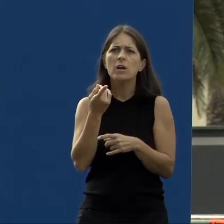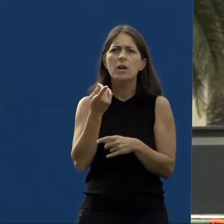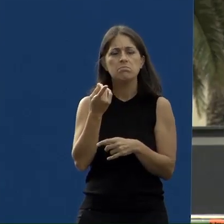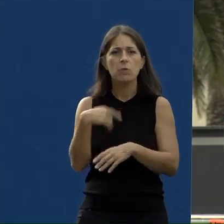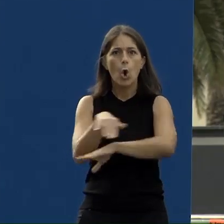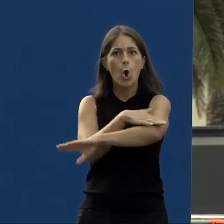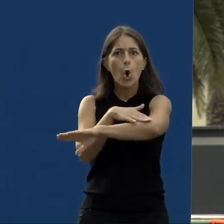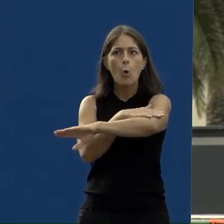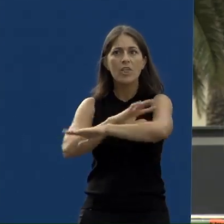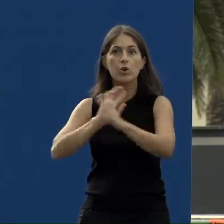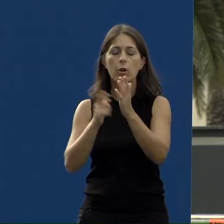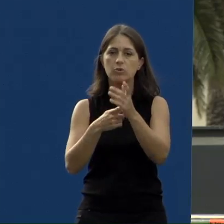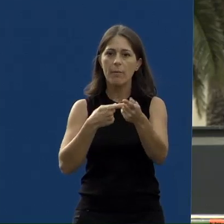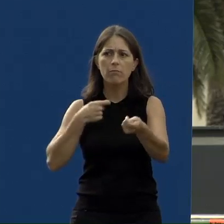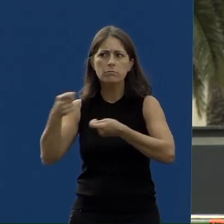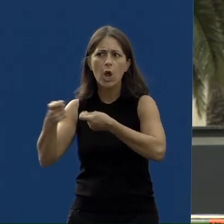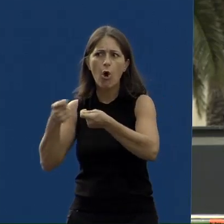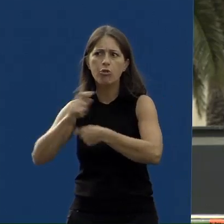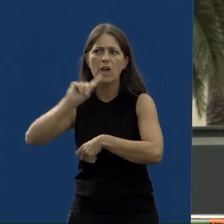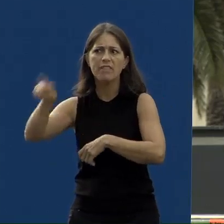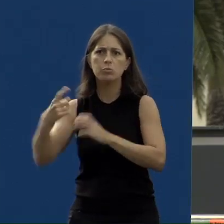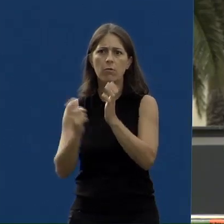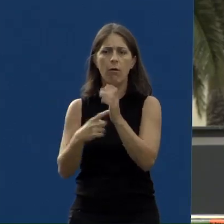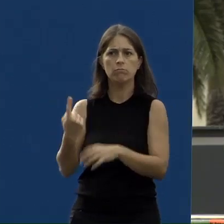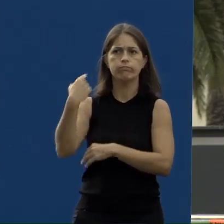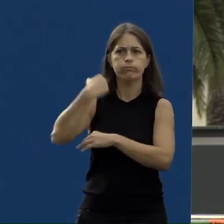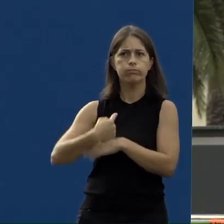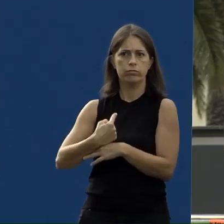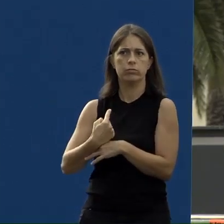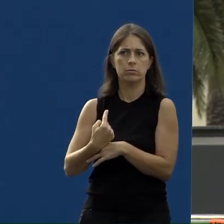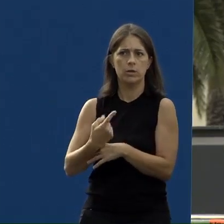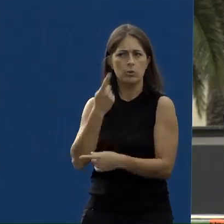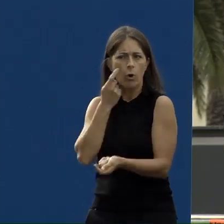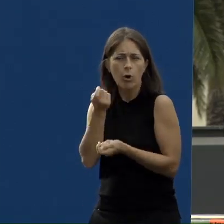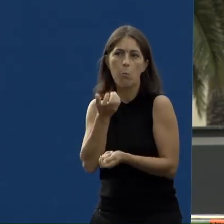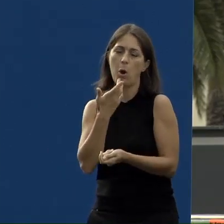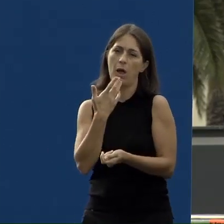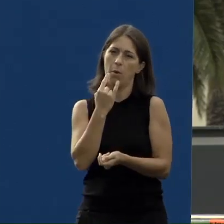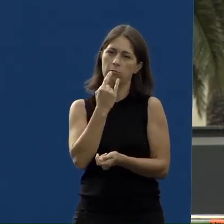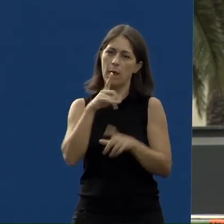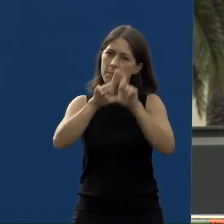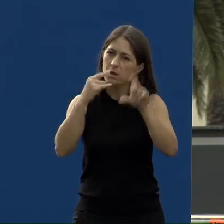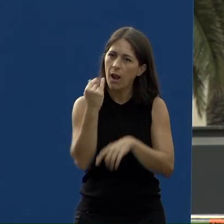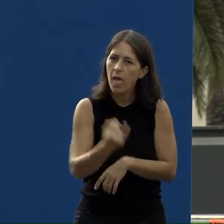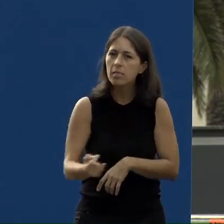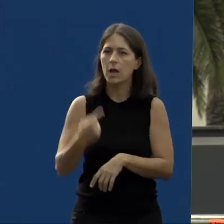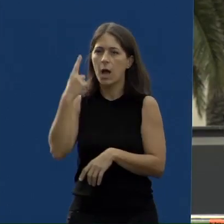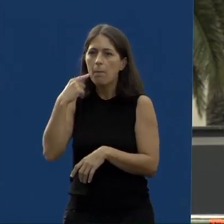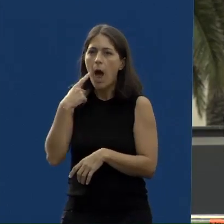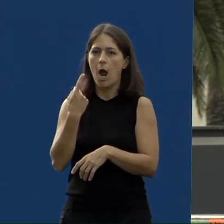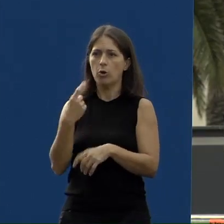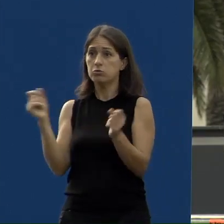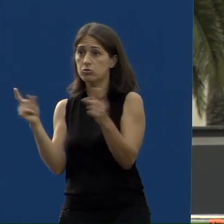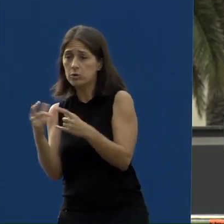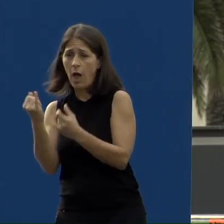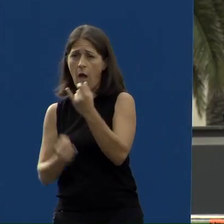co goberno as leis que despois nos poñen como botas as eléctricas, os bancos, as compañías de seguros, para que despois nos señamos